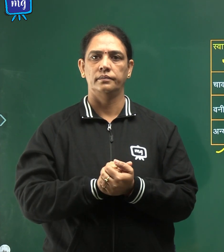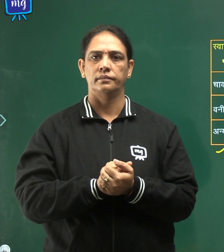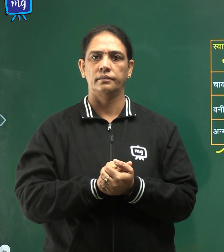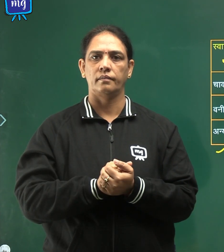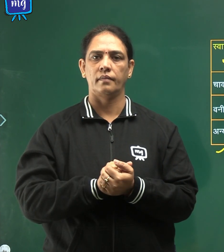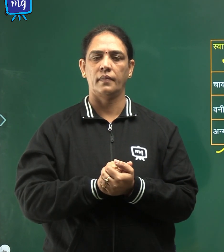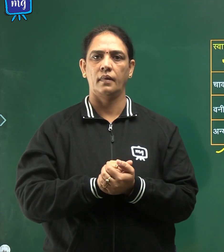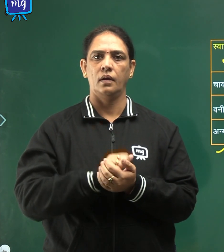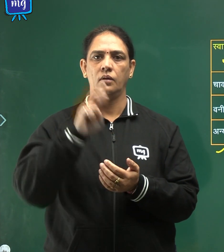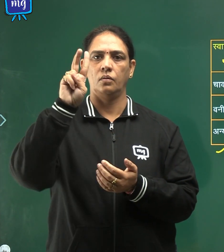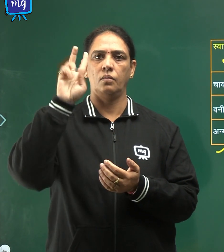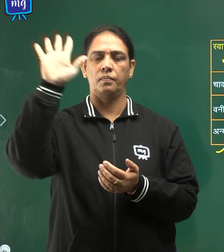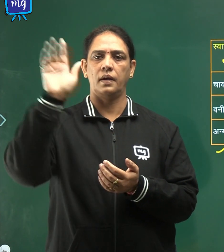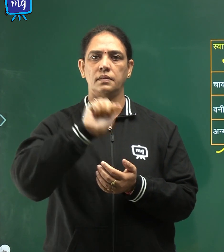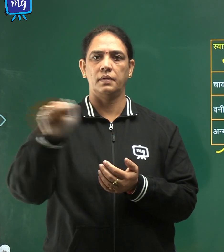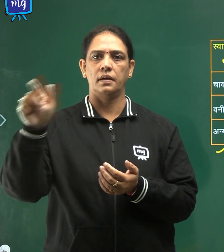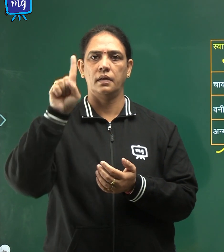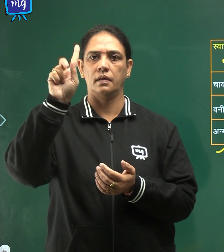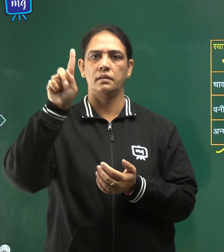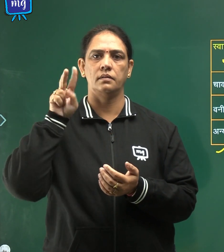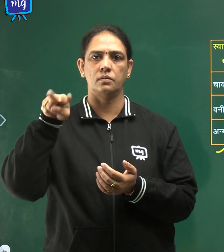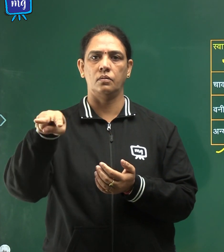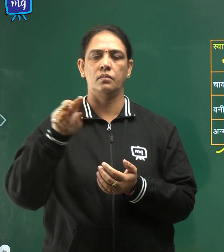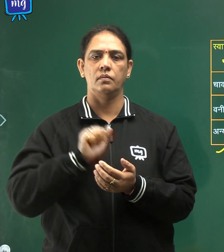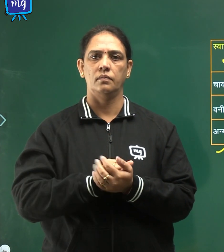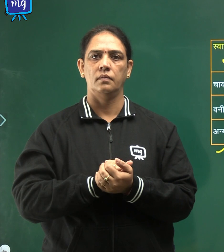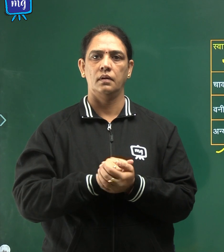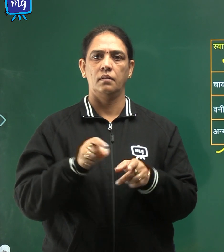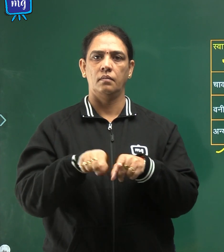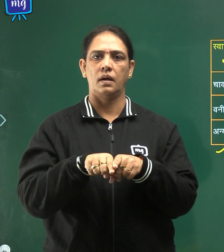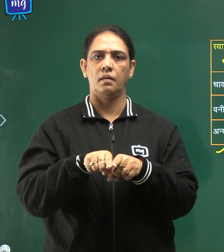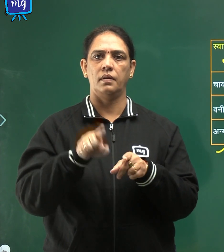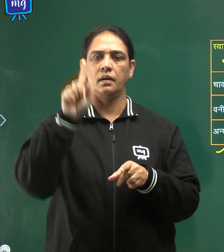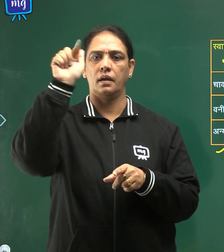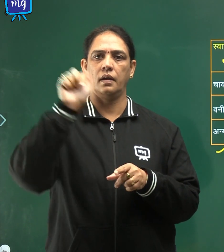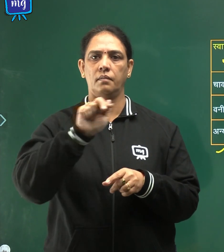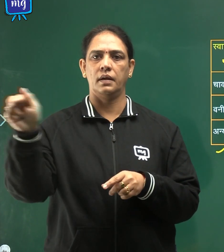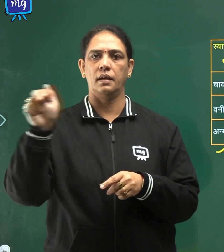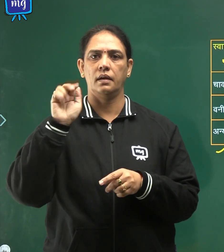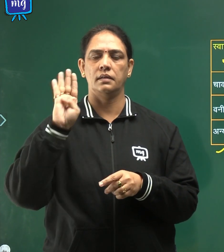25/100 बराबर 1/4।